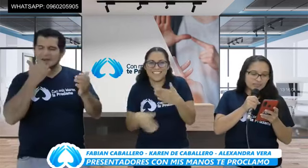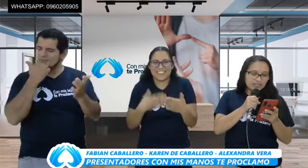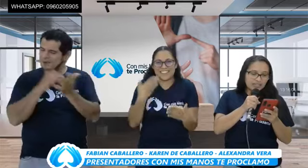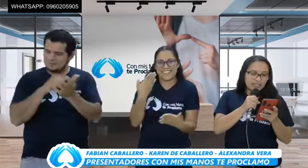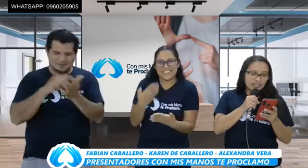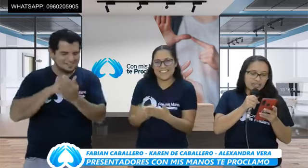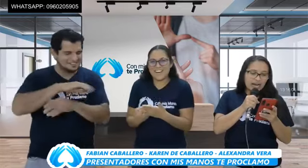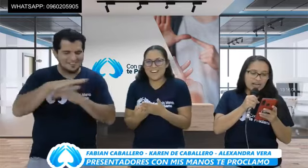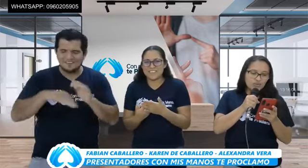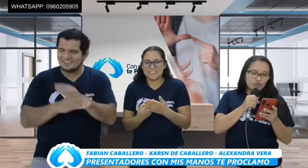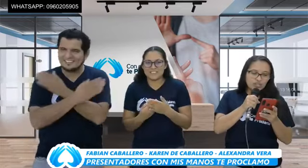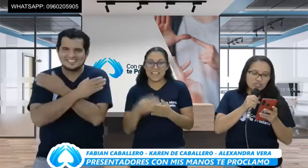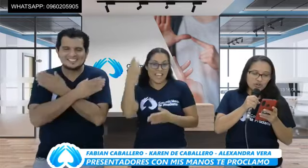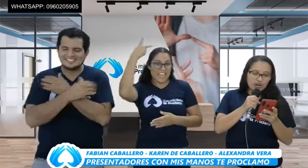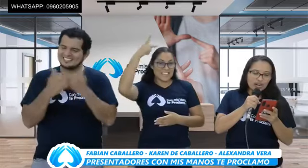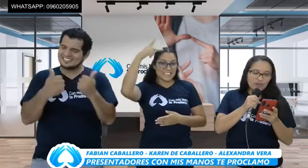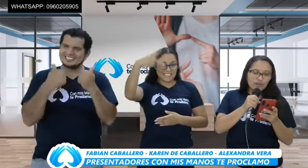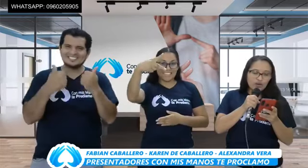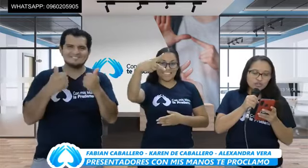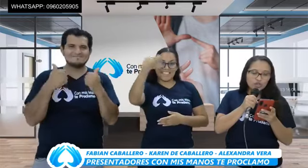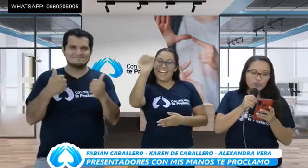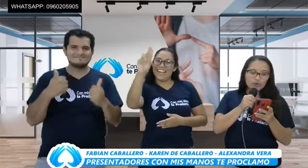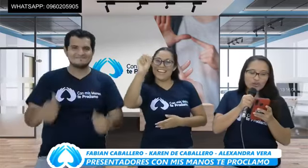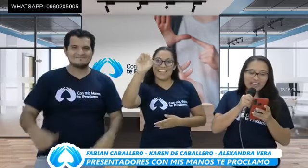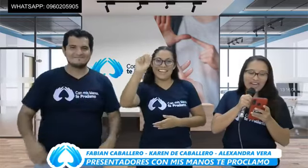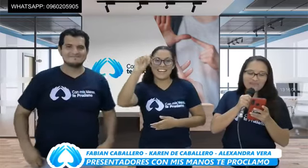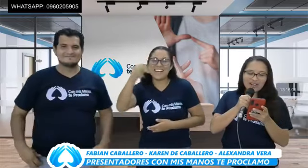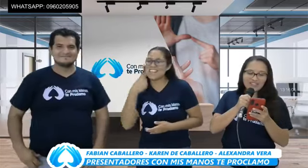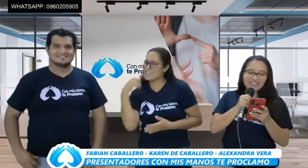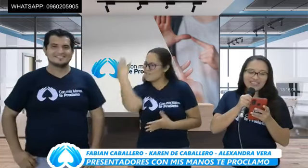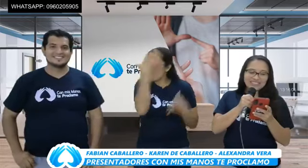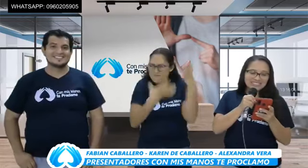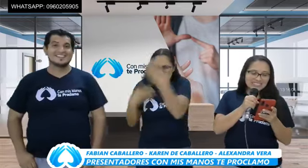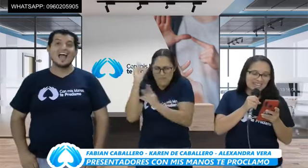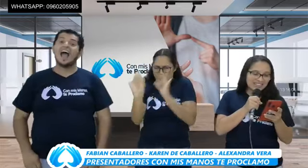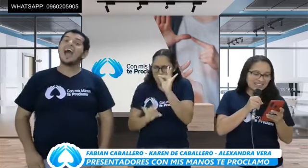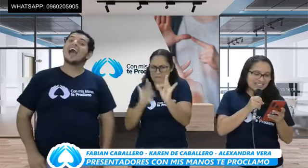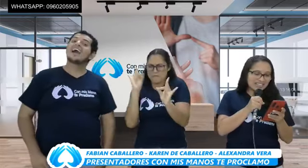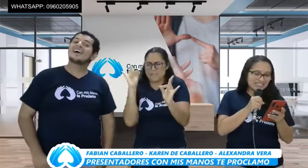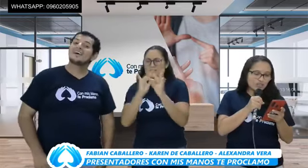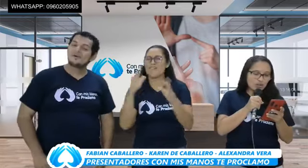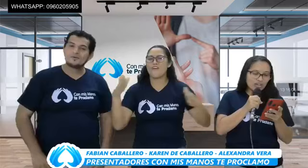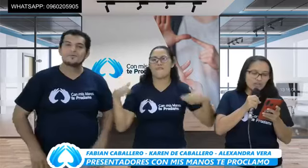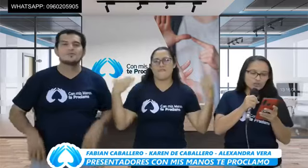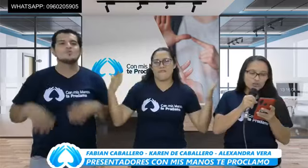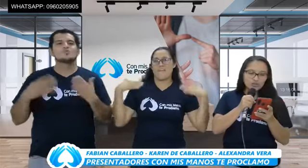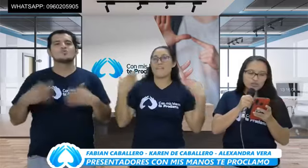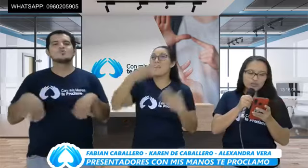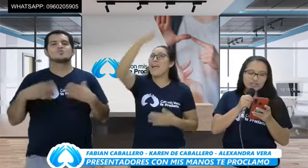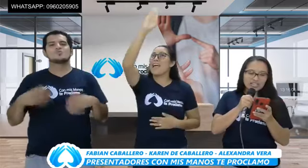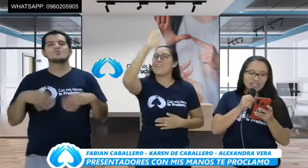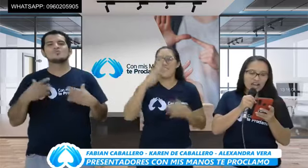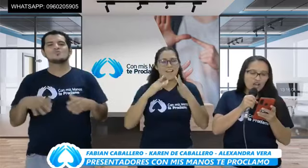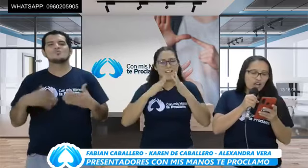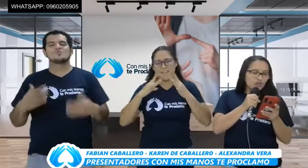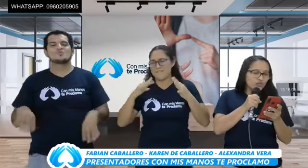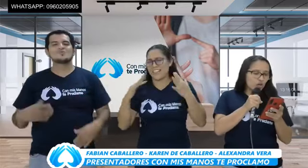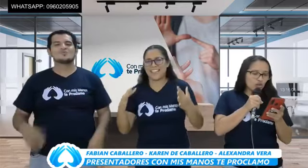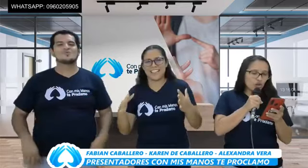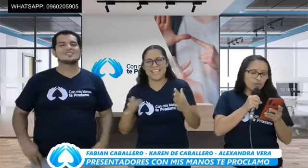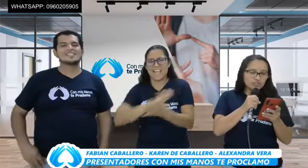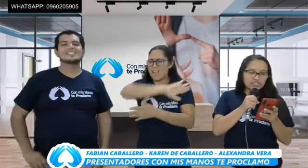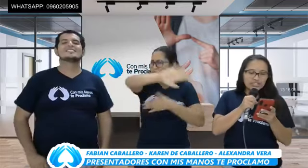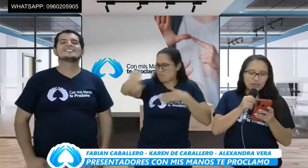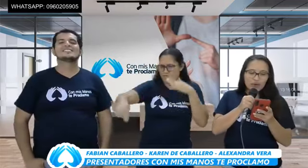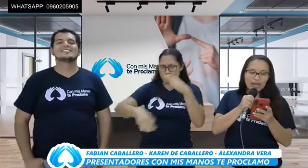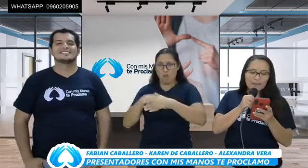dice Karen Murillo, hermoso programa, felicidades, que el Señor Jesús los bendiga.